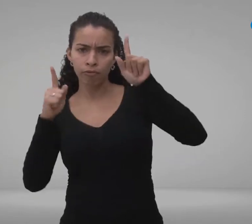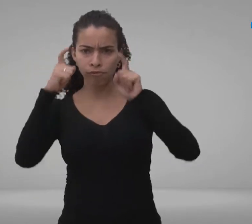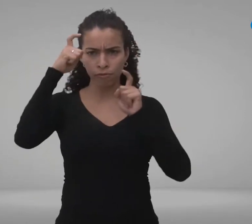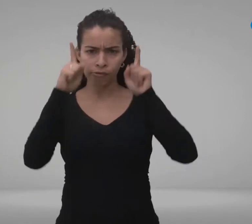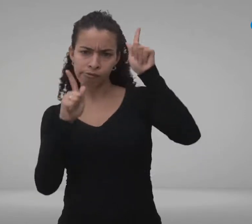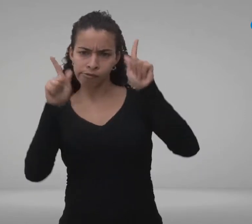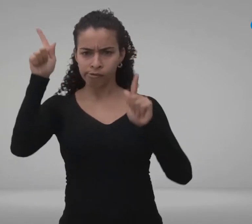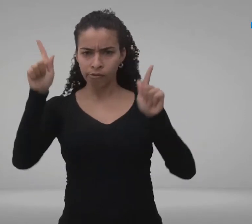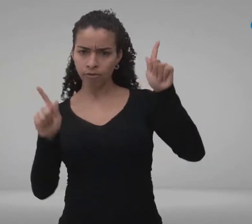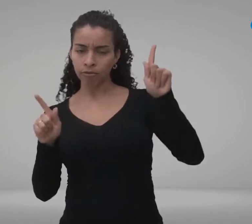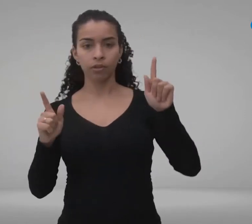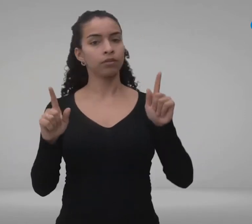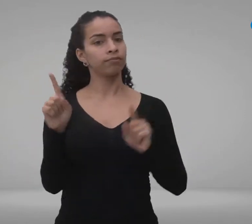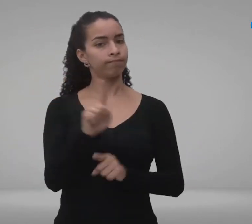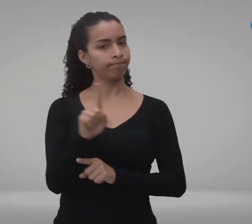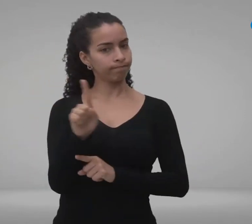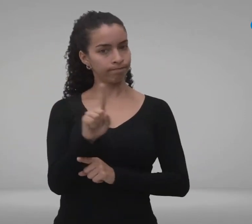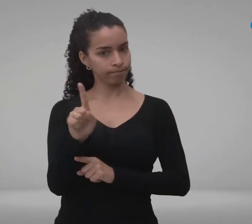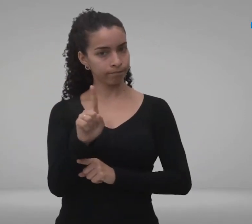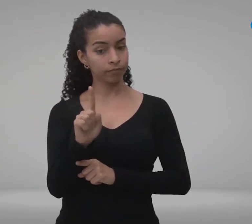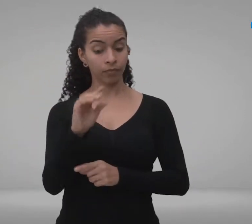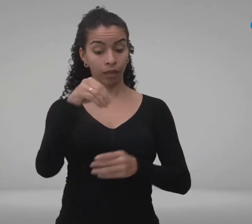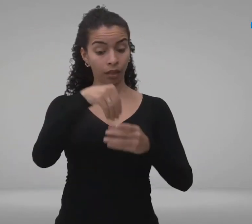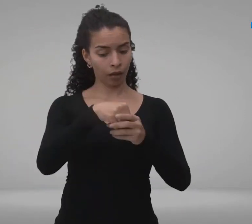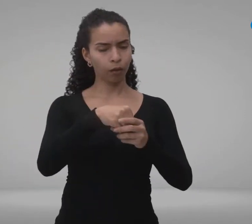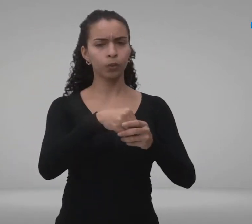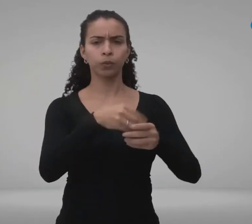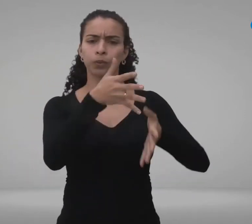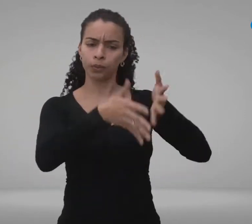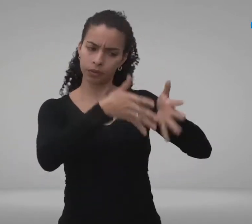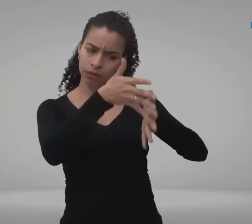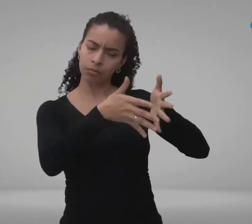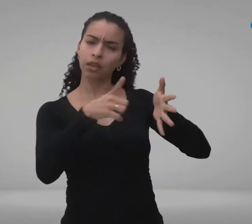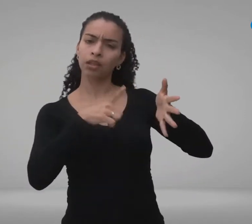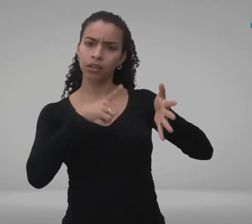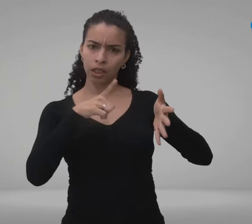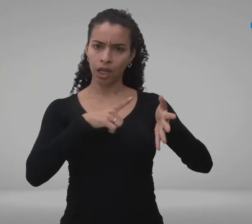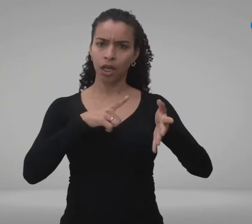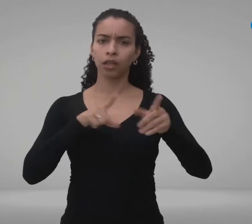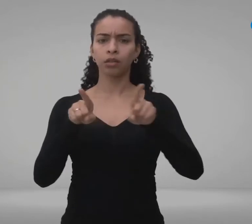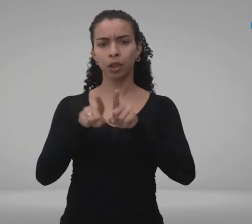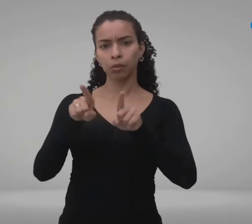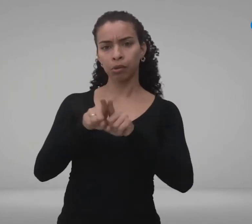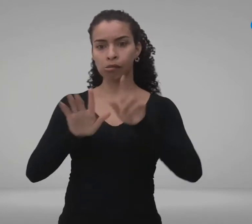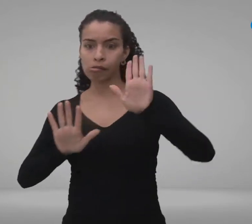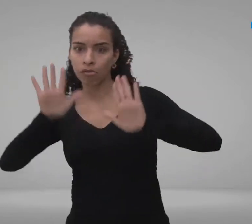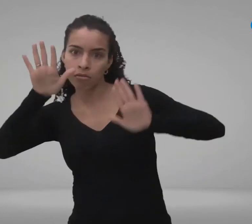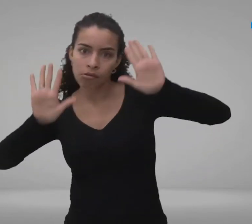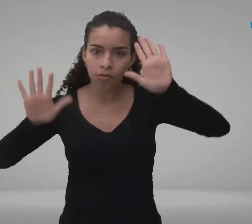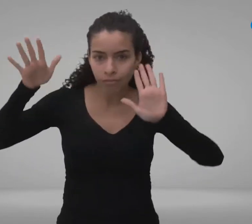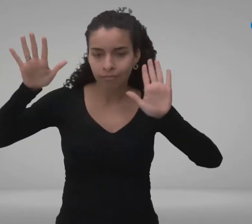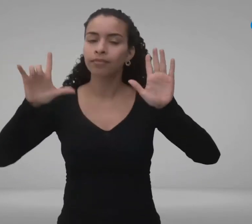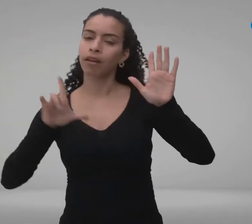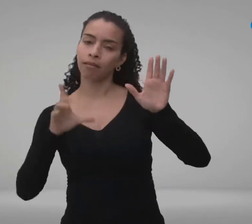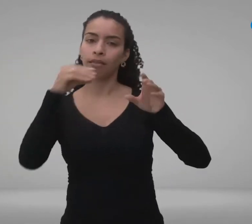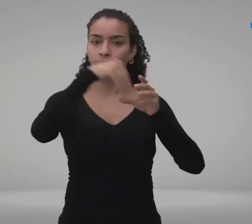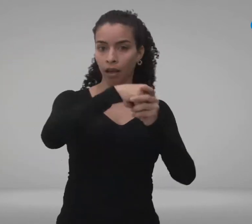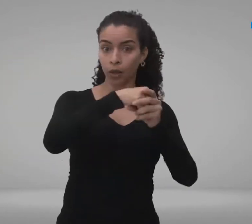mímica? Não é. Embora dentro da língua de sinais também seja utilizada a mímica, mas